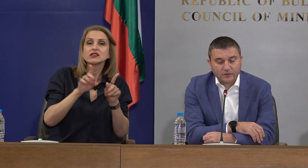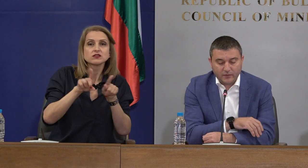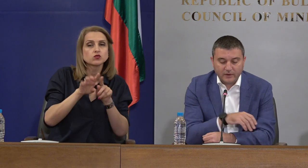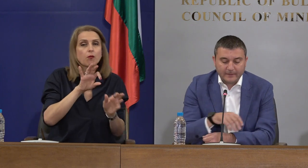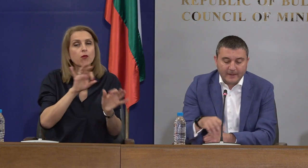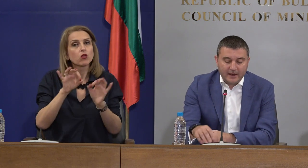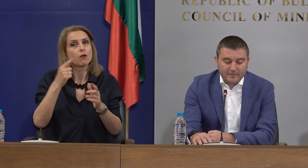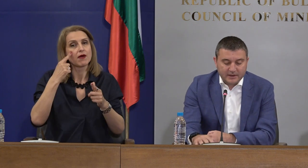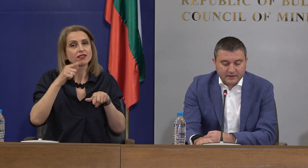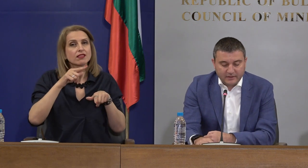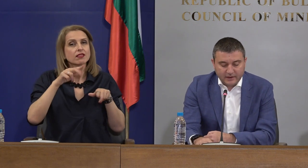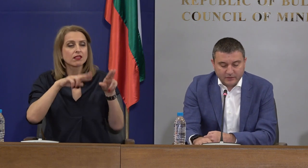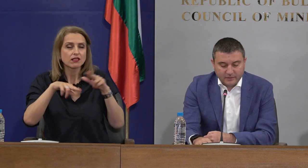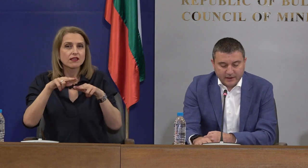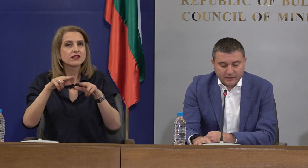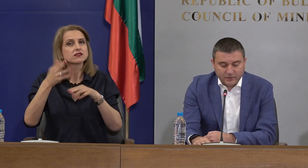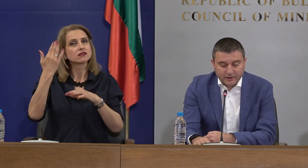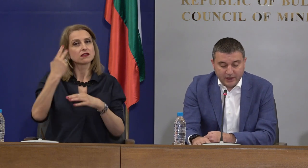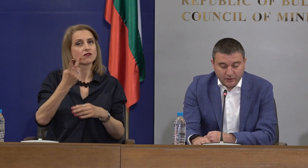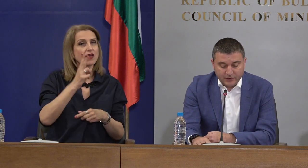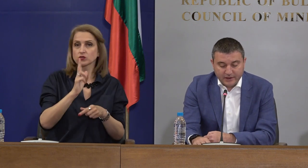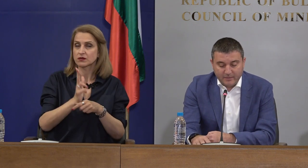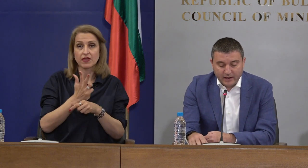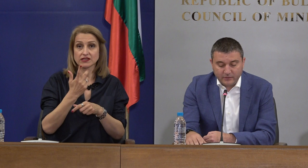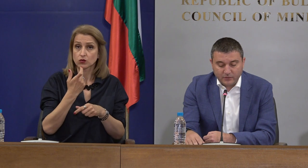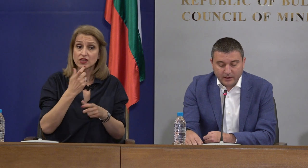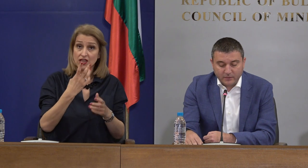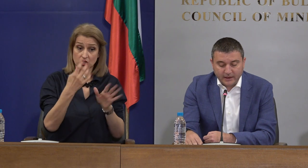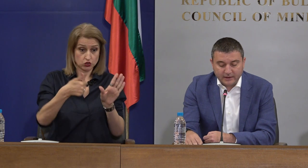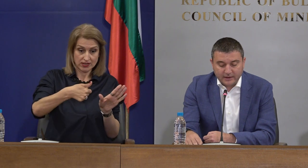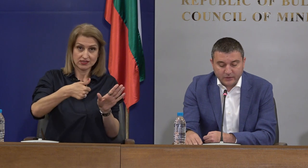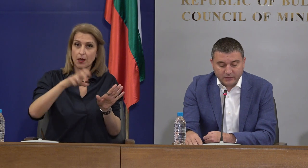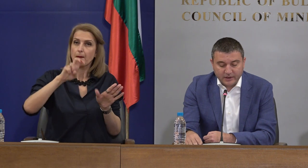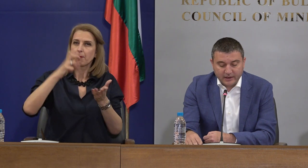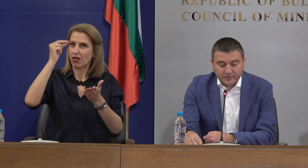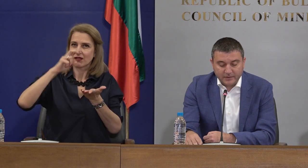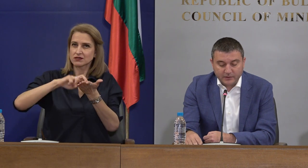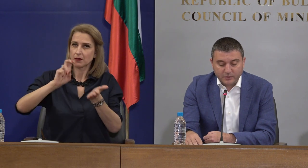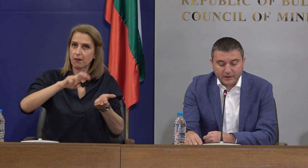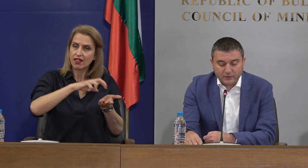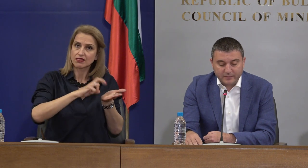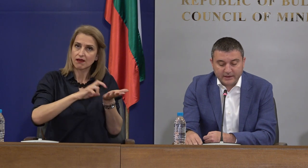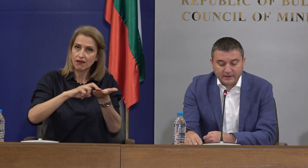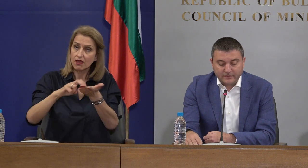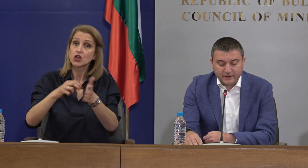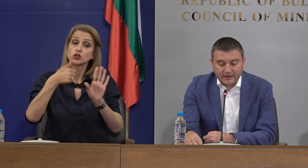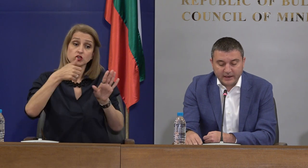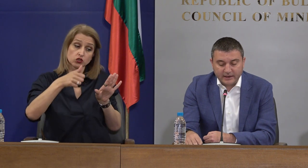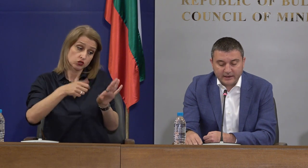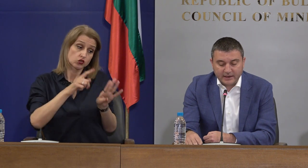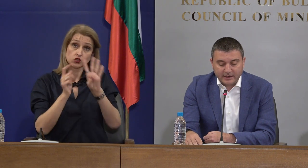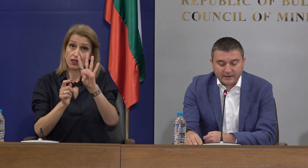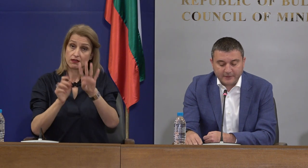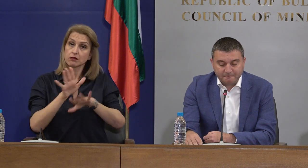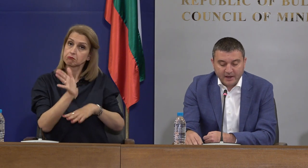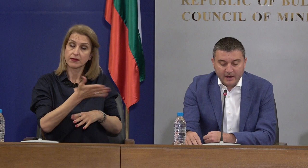Европейския банков орган през 2018 година. 4 от 6 банки, които бяха обект на цялостна оценка, преминаха успешно и през негативния сценарий